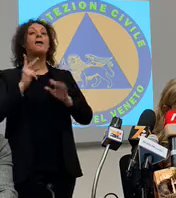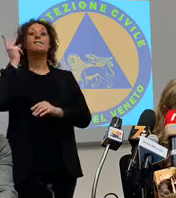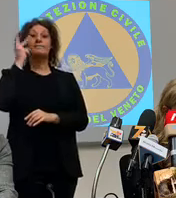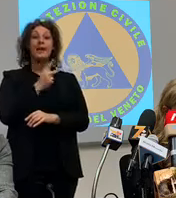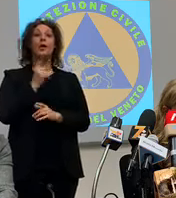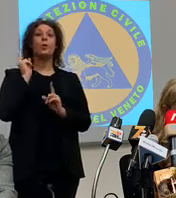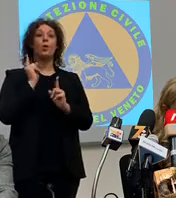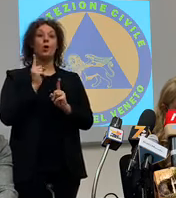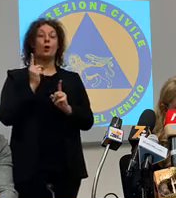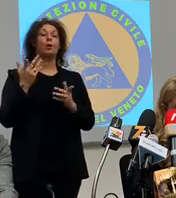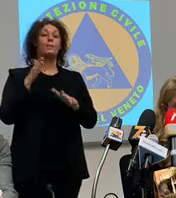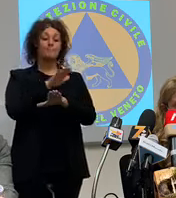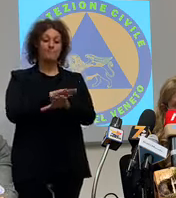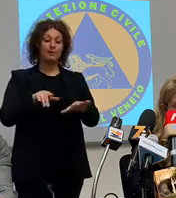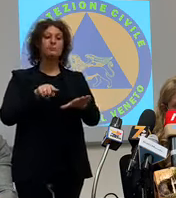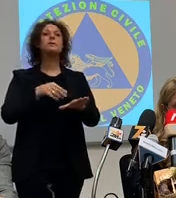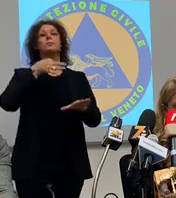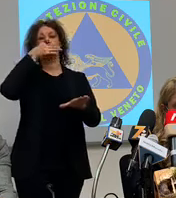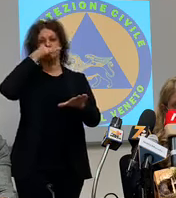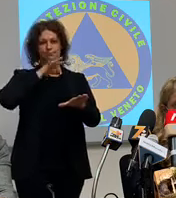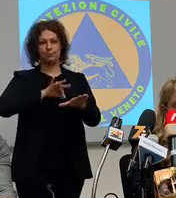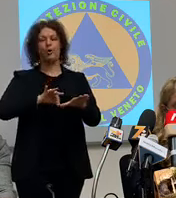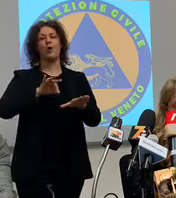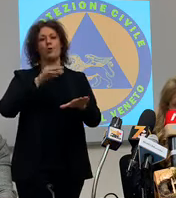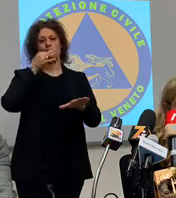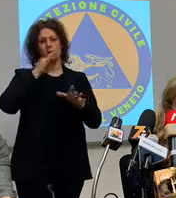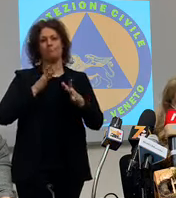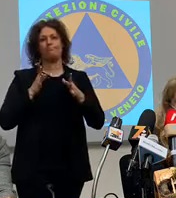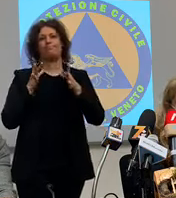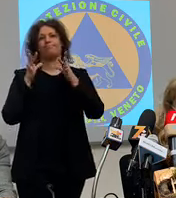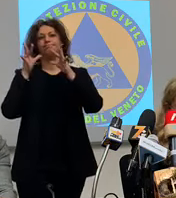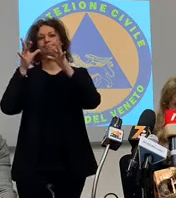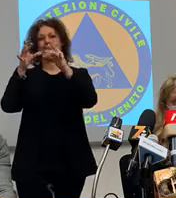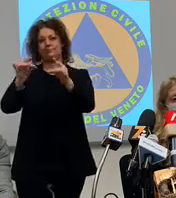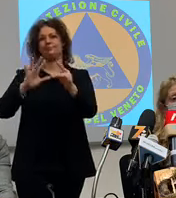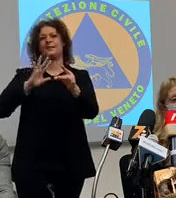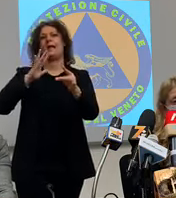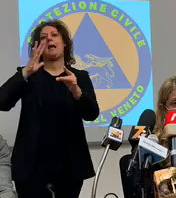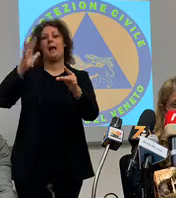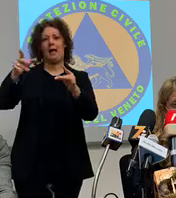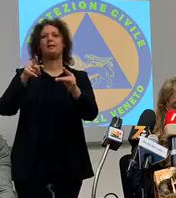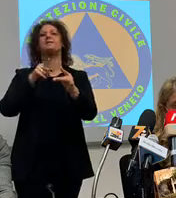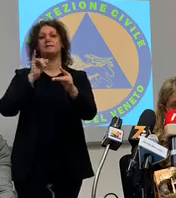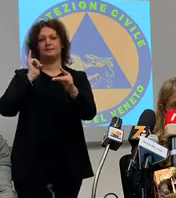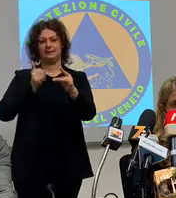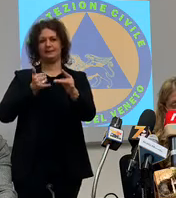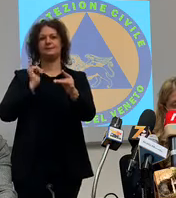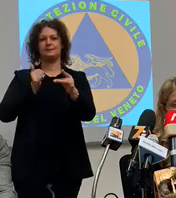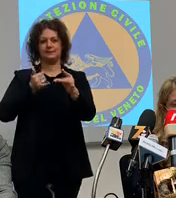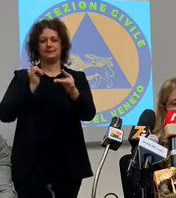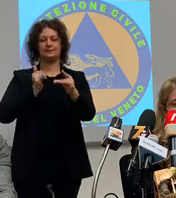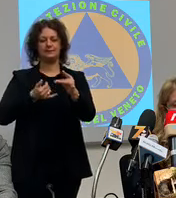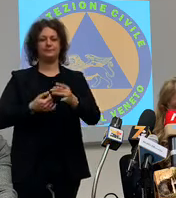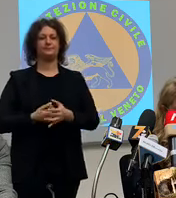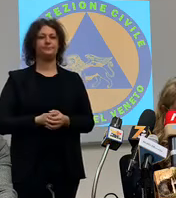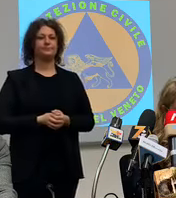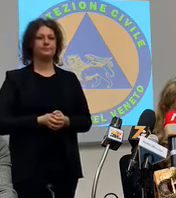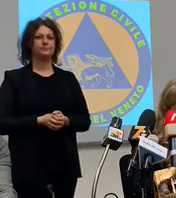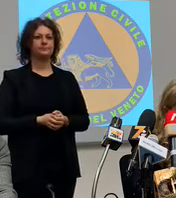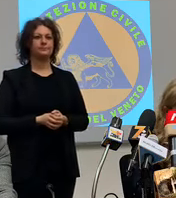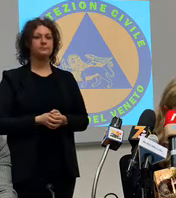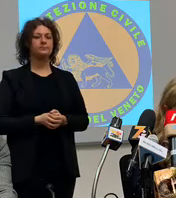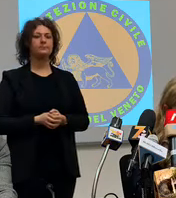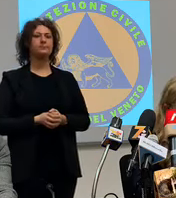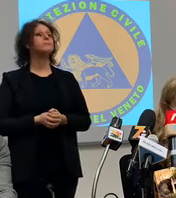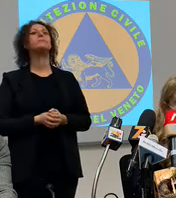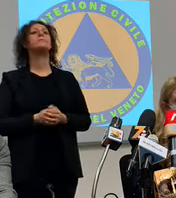appunto da vettore del virus da veicolo del virus nei confronti di altri soggetti anche se